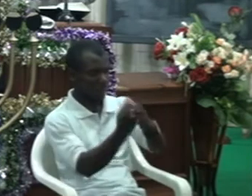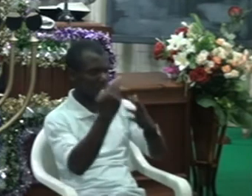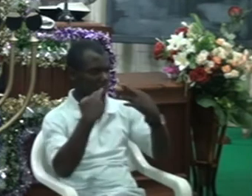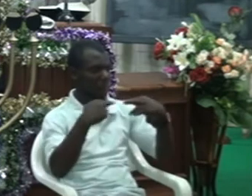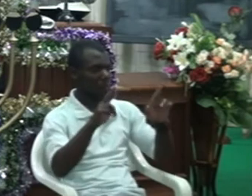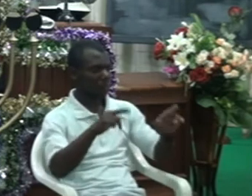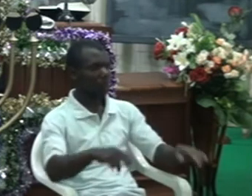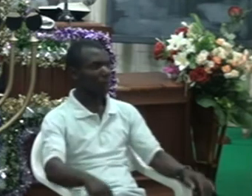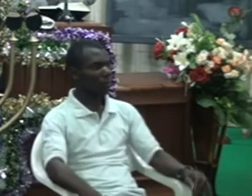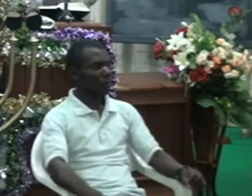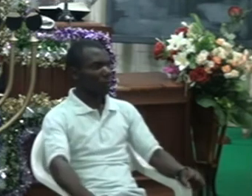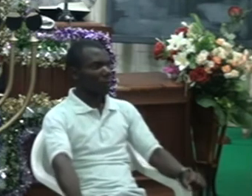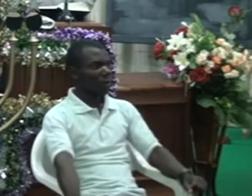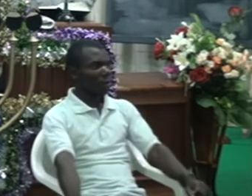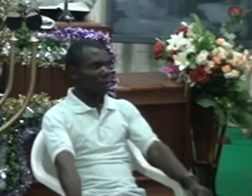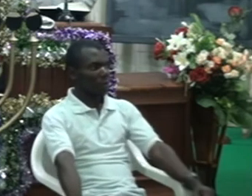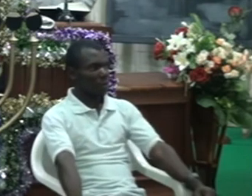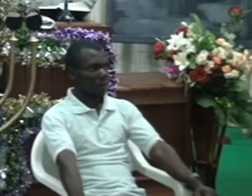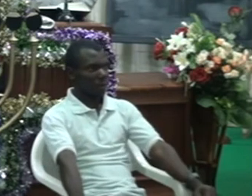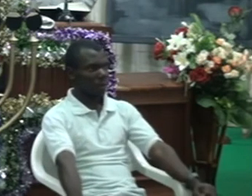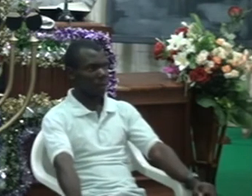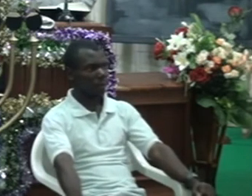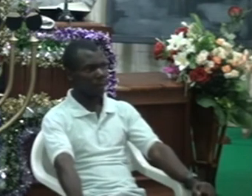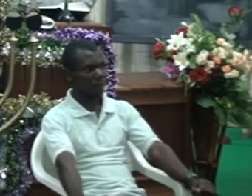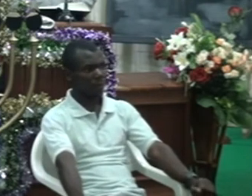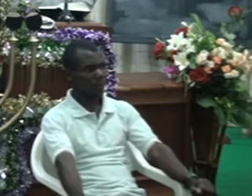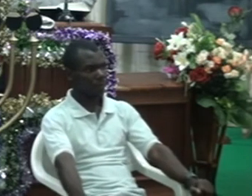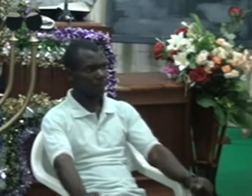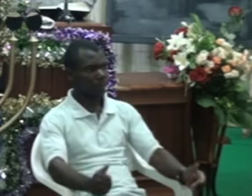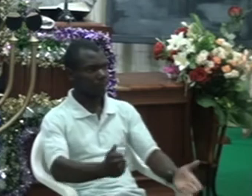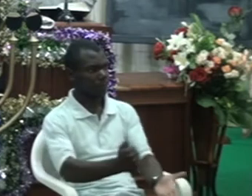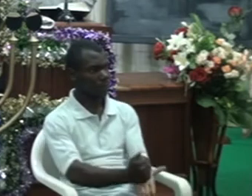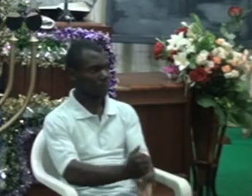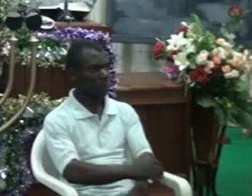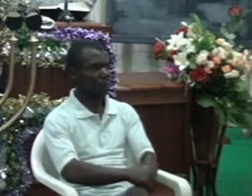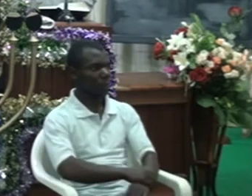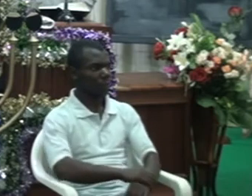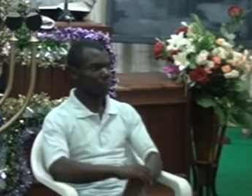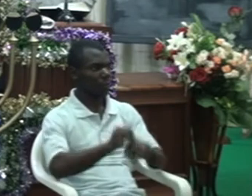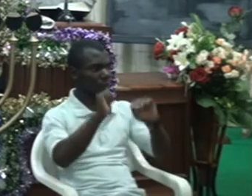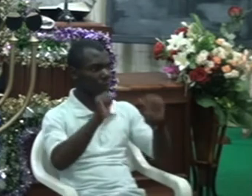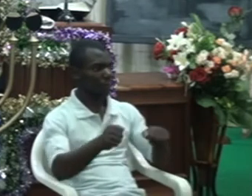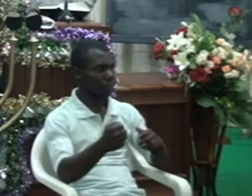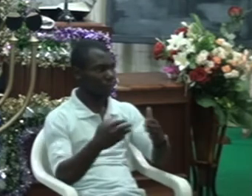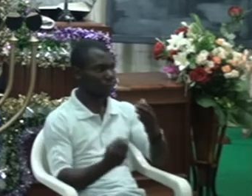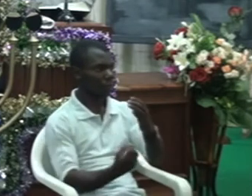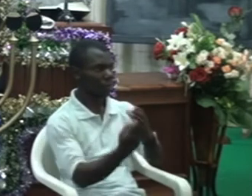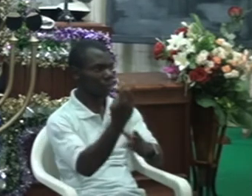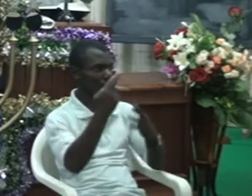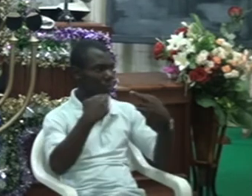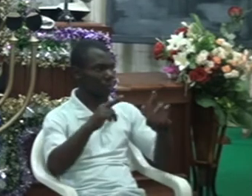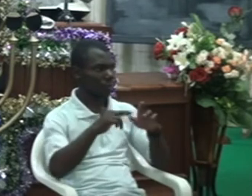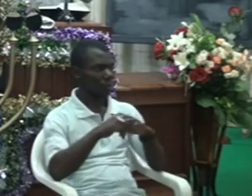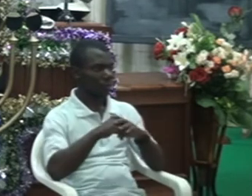doit produire un résultat. Amen. Amen. N'a pas ce que produire résultat. Ça doit produire